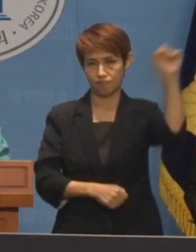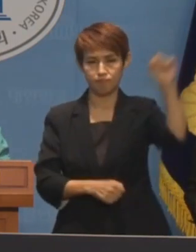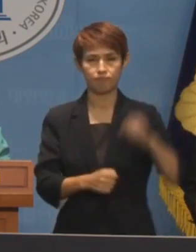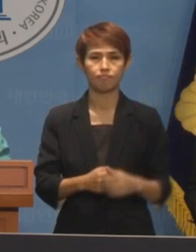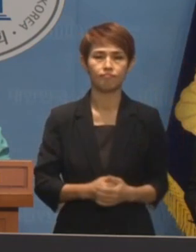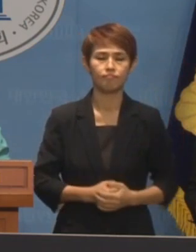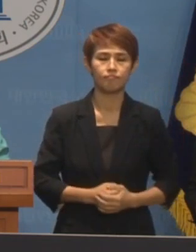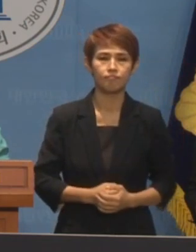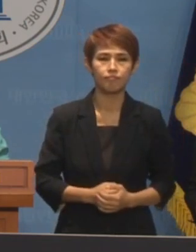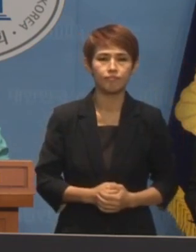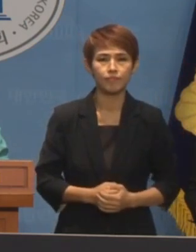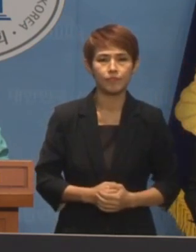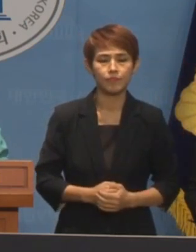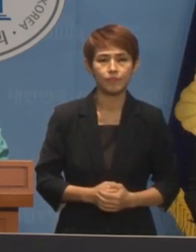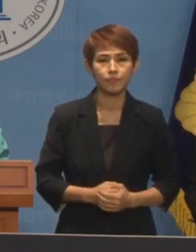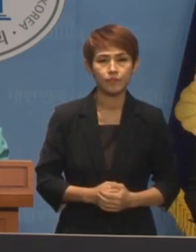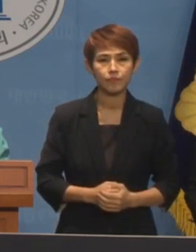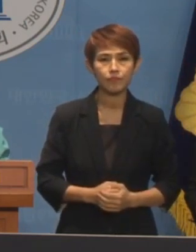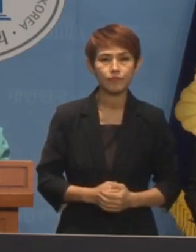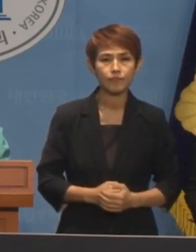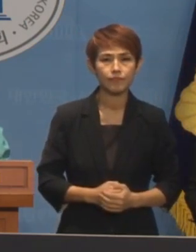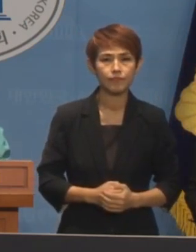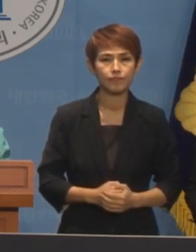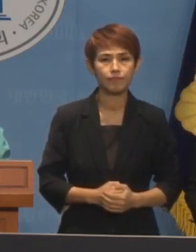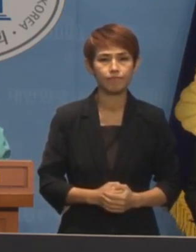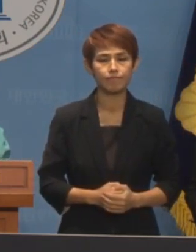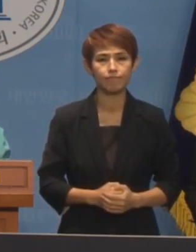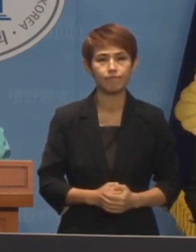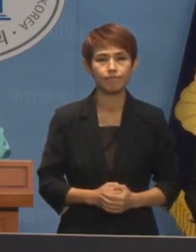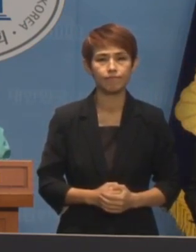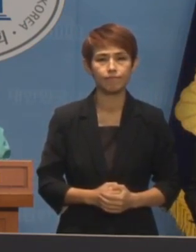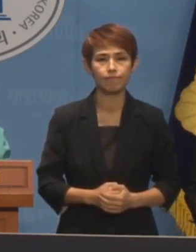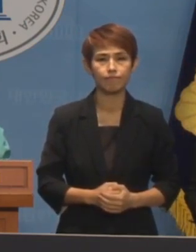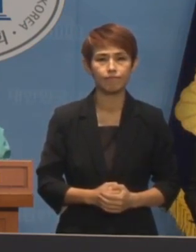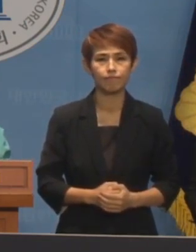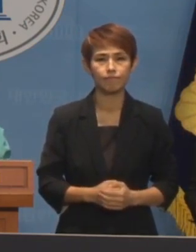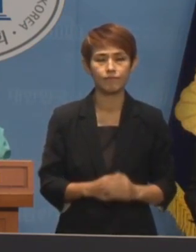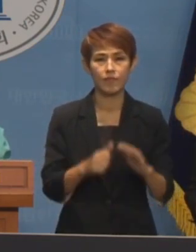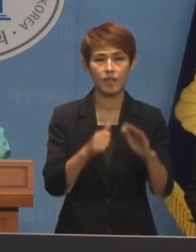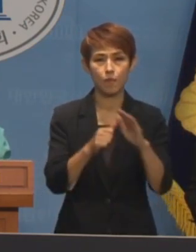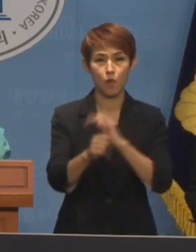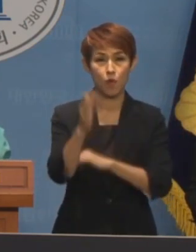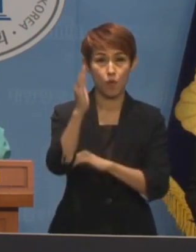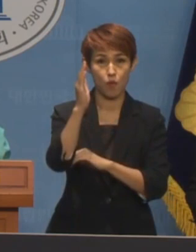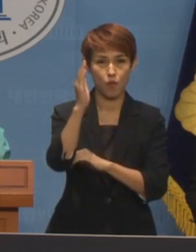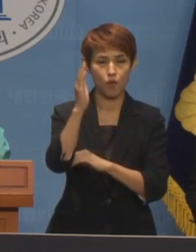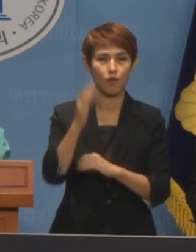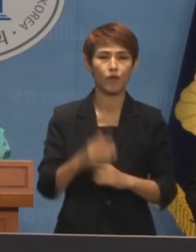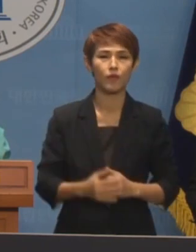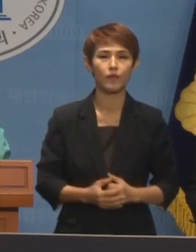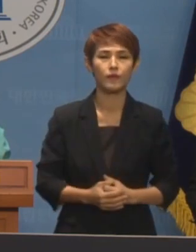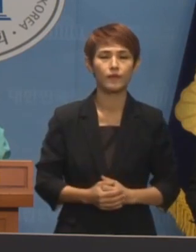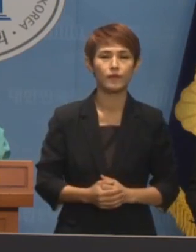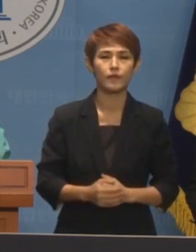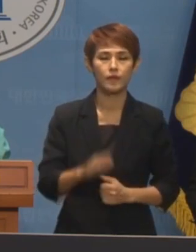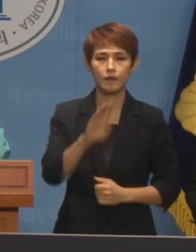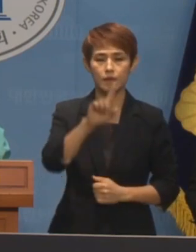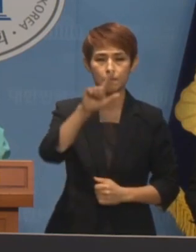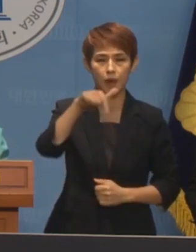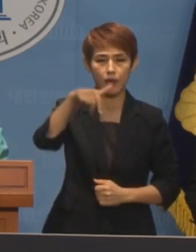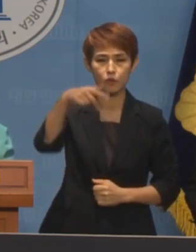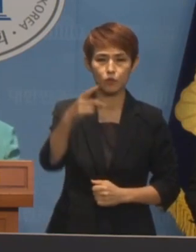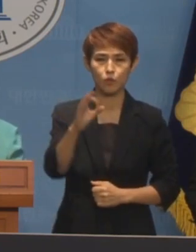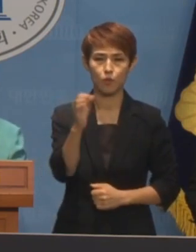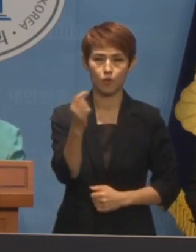대해서 우리 대표자로서 수기총 사무총장 박종호 목사님, 그리고